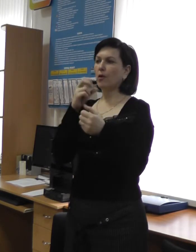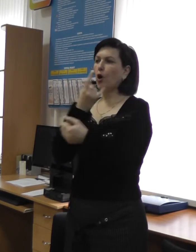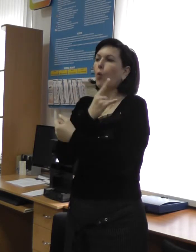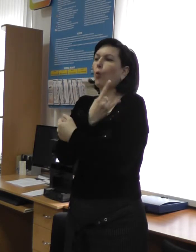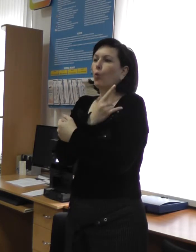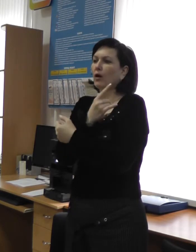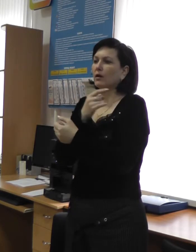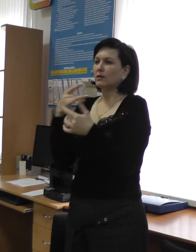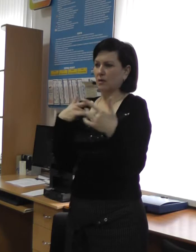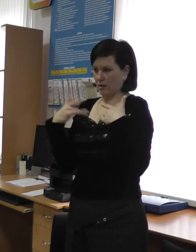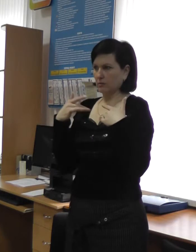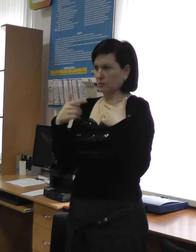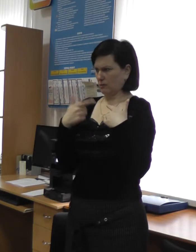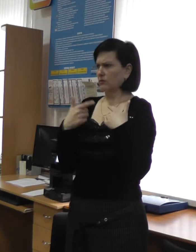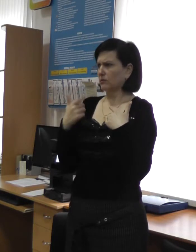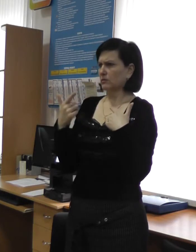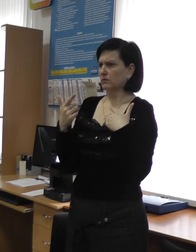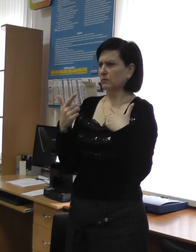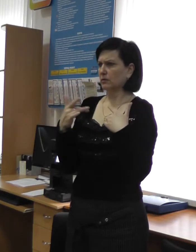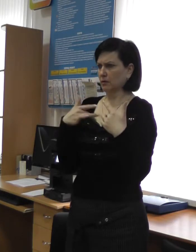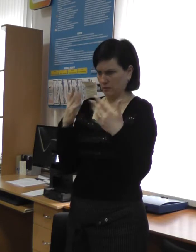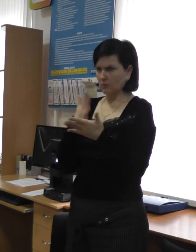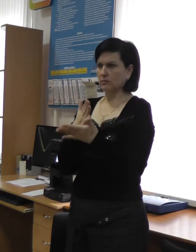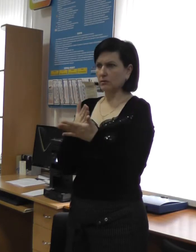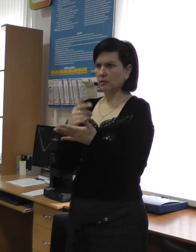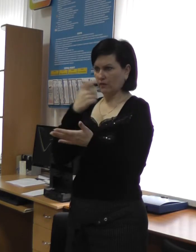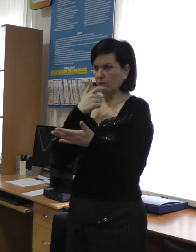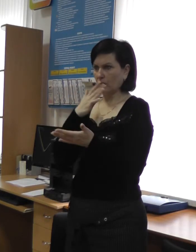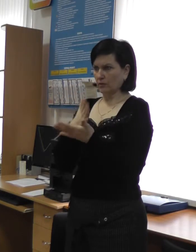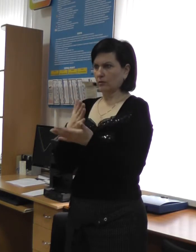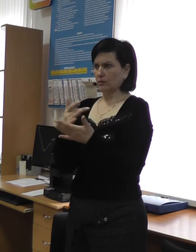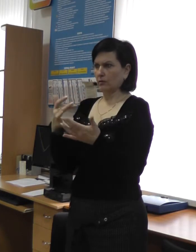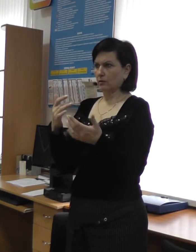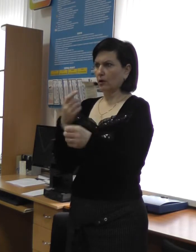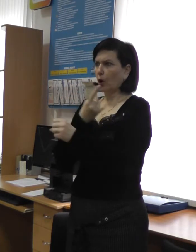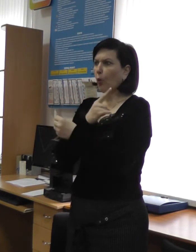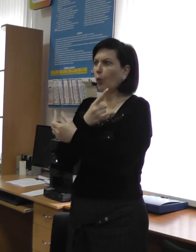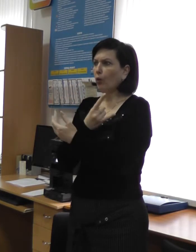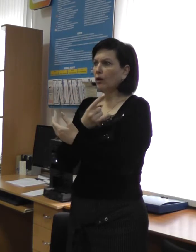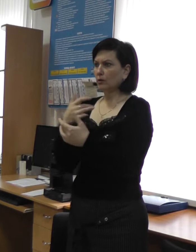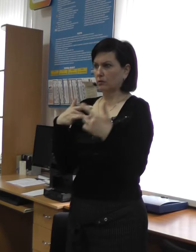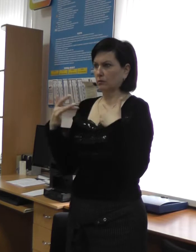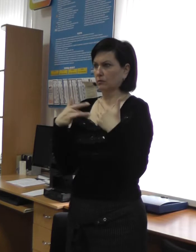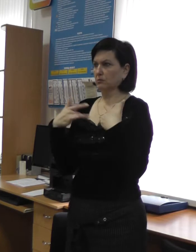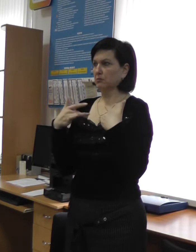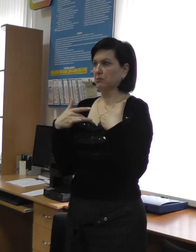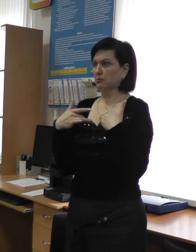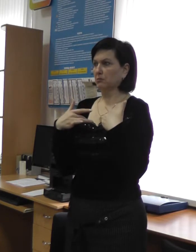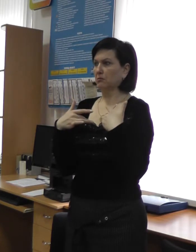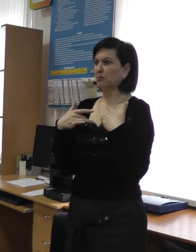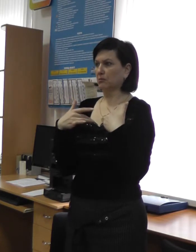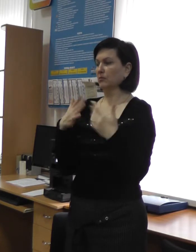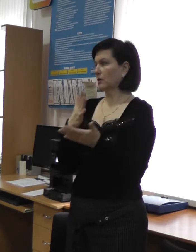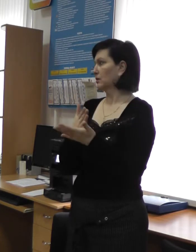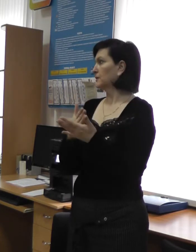где организовывались новогодние утренники, спектакли, кружки для детей. Построено здание летнего театра, открыта